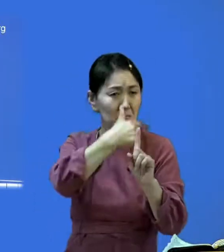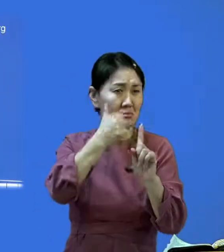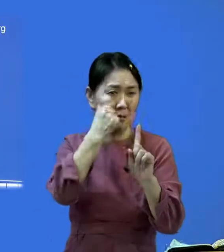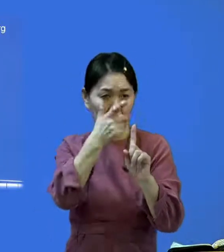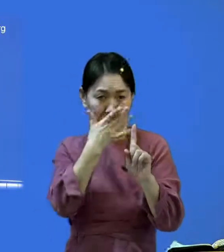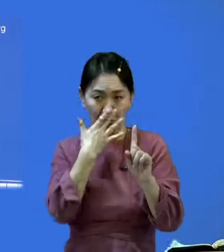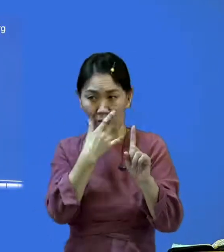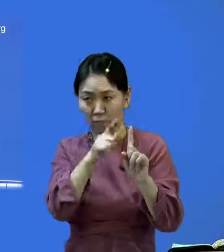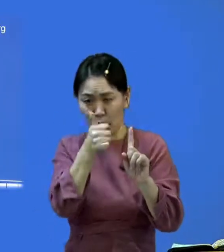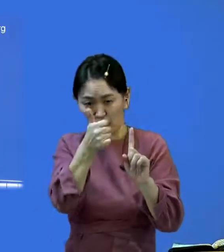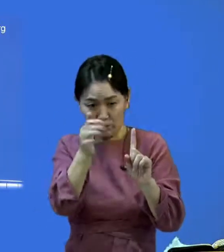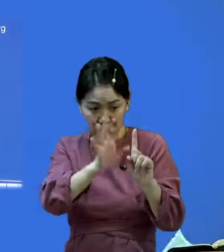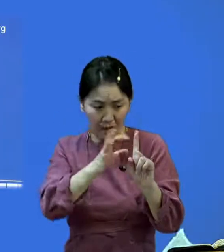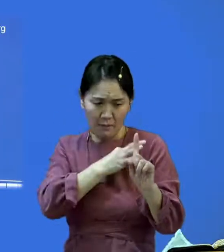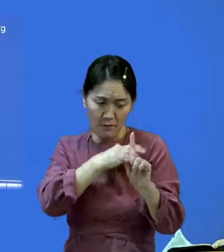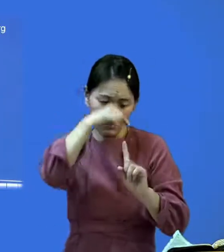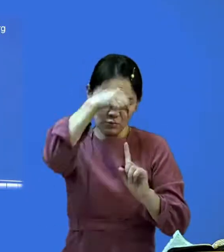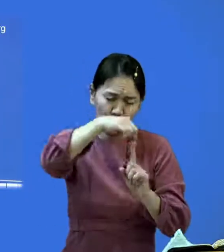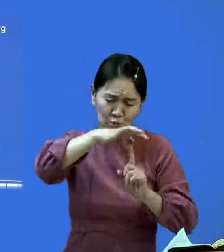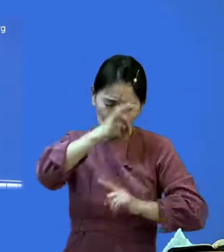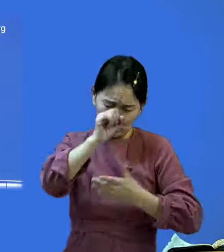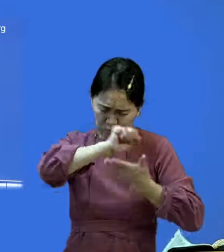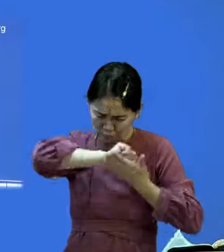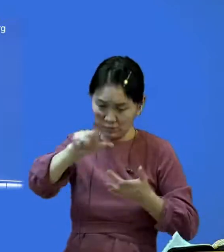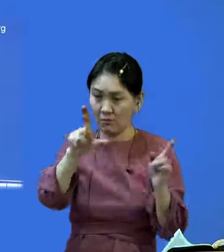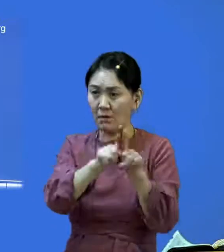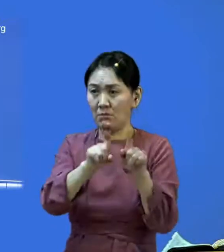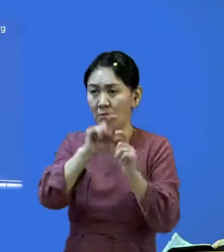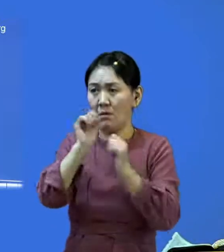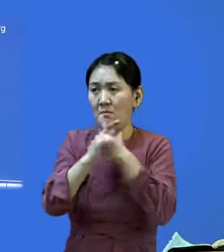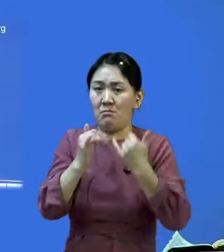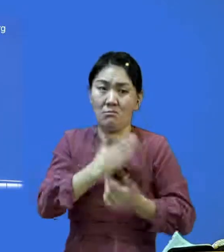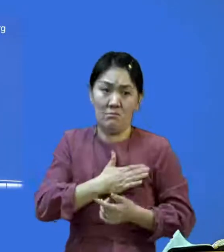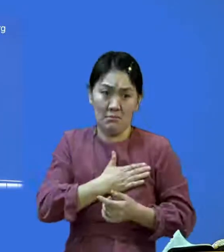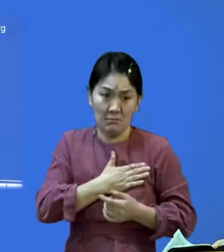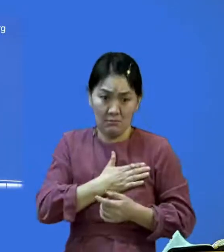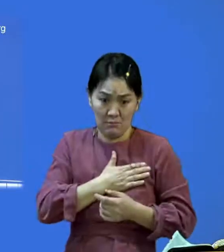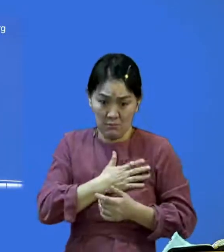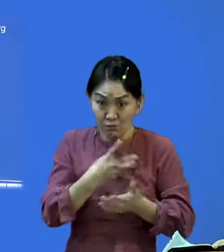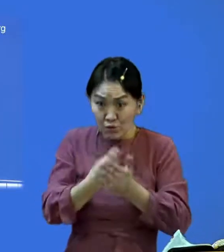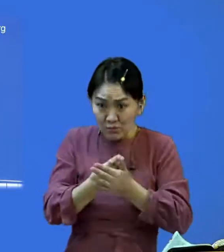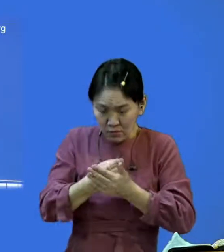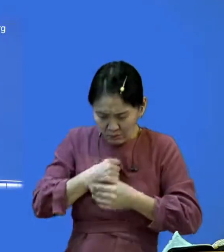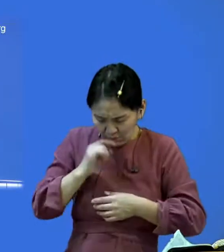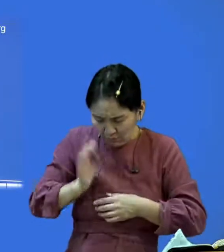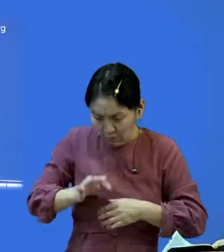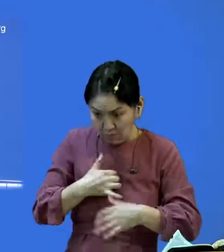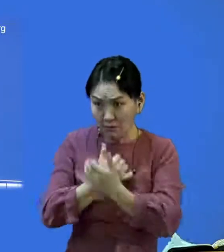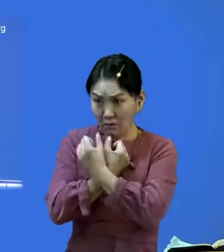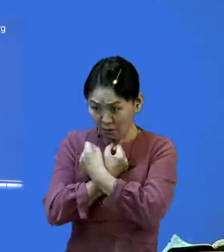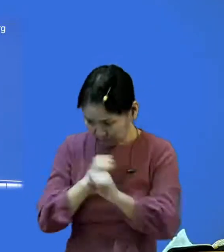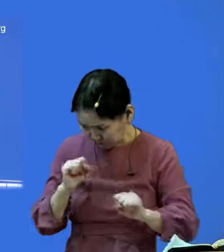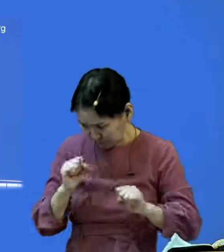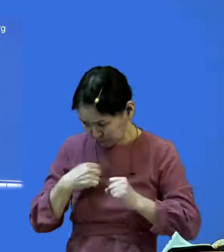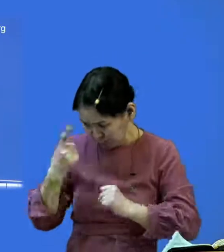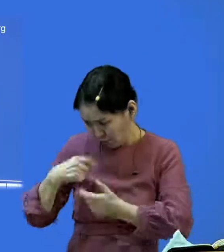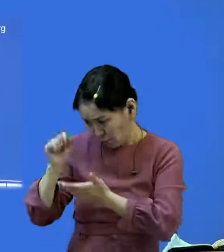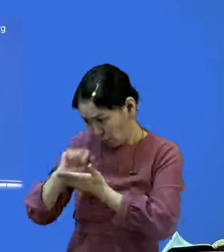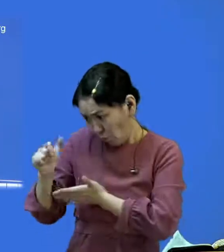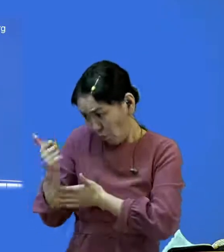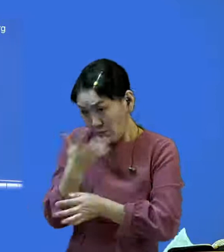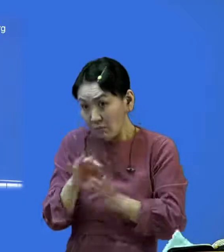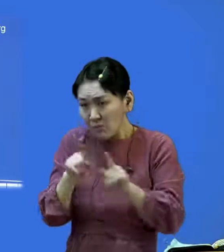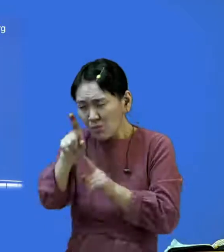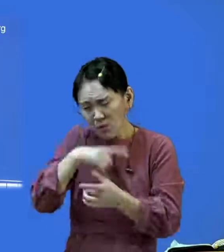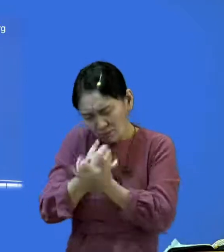вэ? Энэ нэгүслэр тухайн хүн өөрөө аврагдчихсан бол өөрийнх нь аврал эрхэм байхын